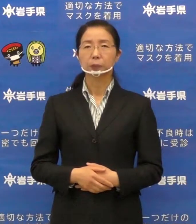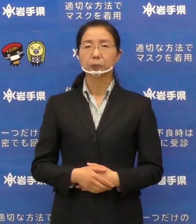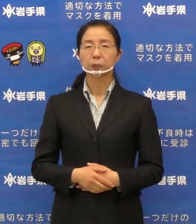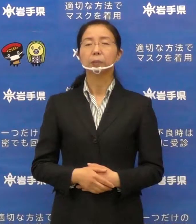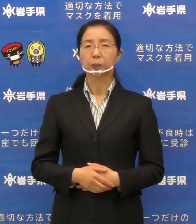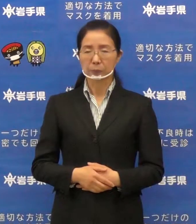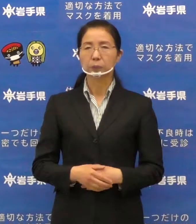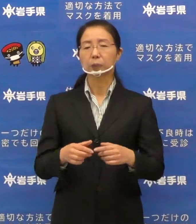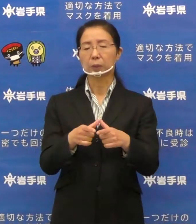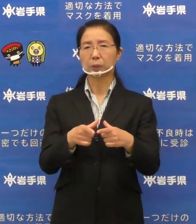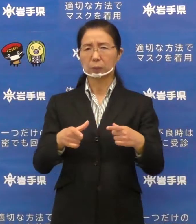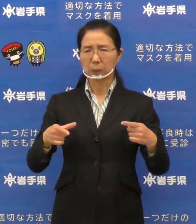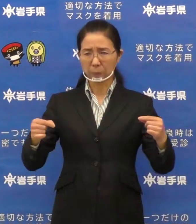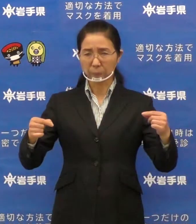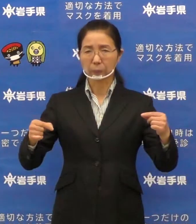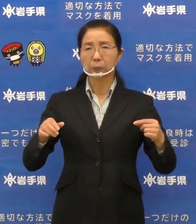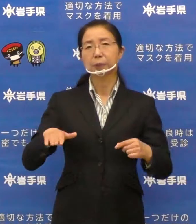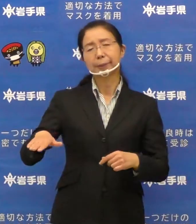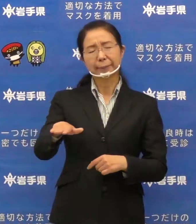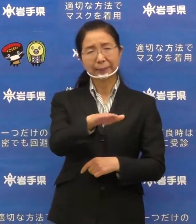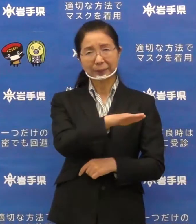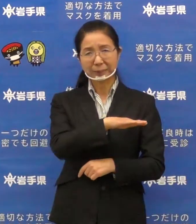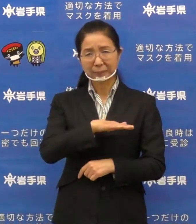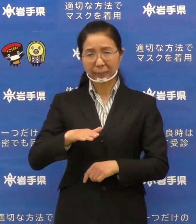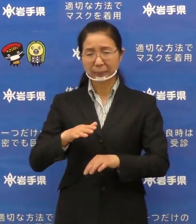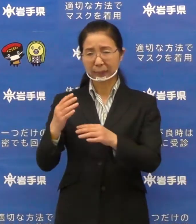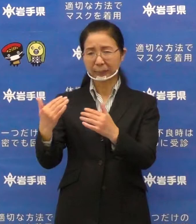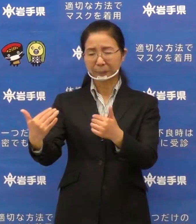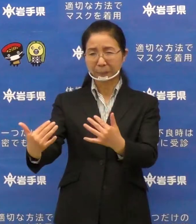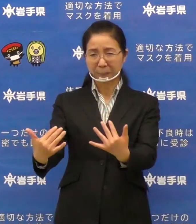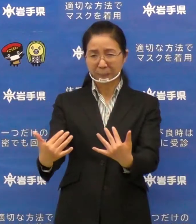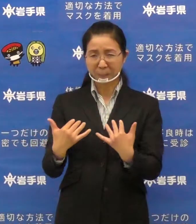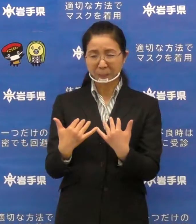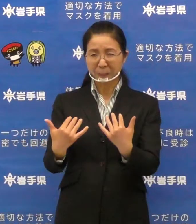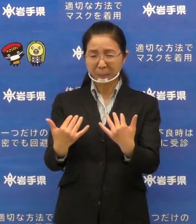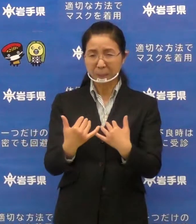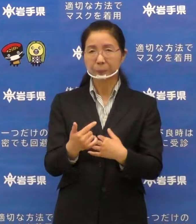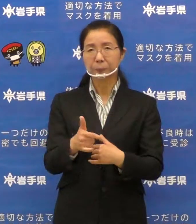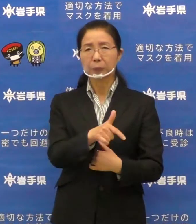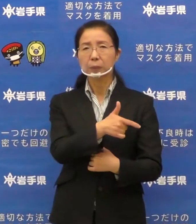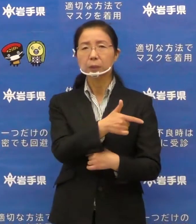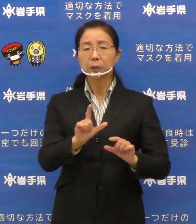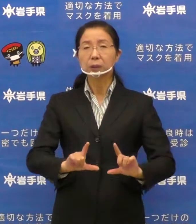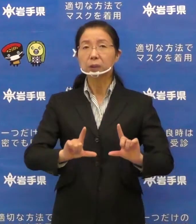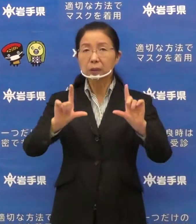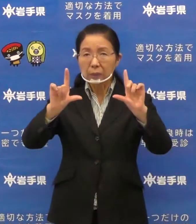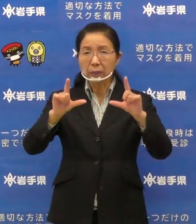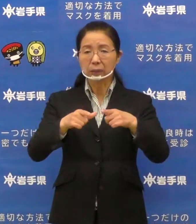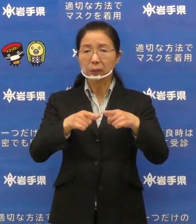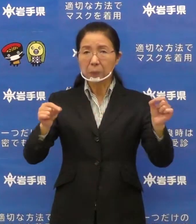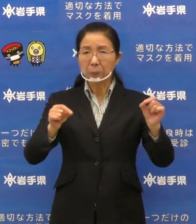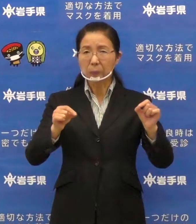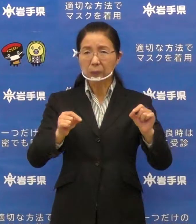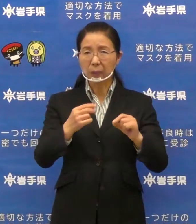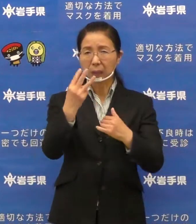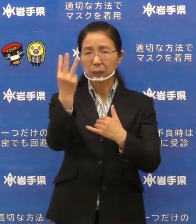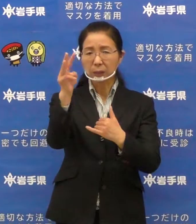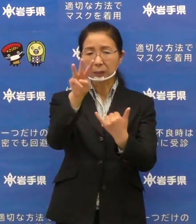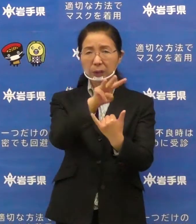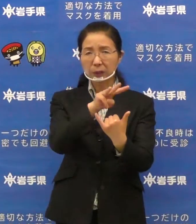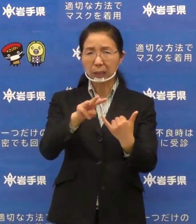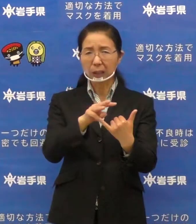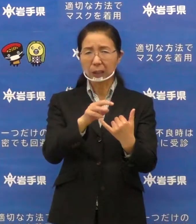日本全体が影響を受けて、東日本が特に被害が大きく、岩手県でも大